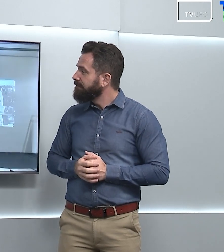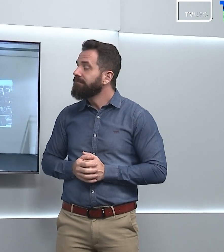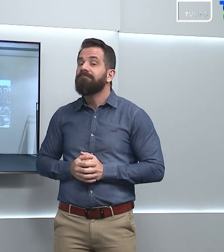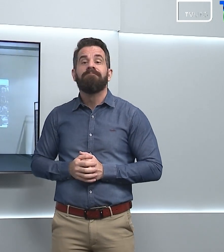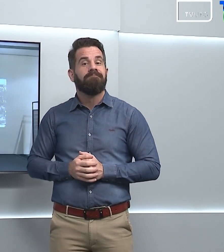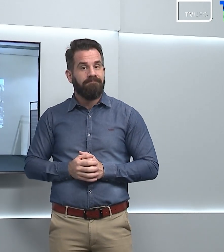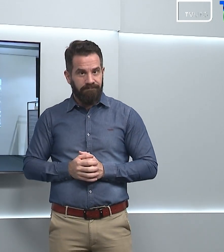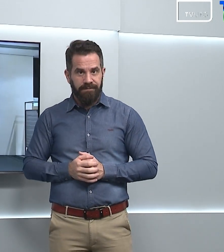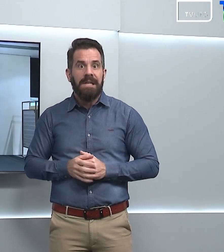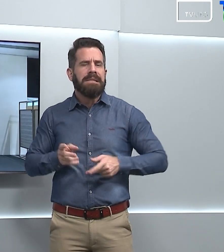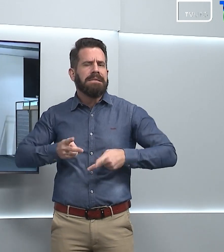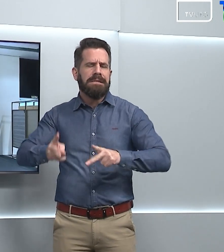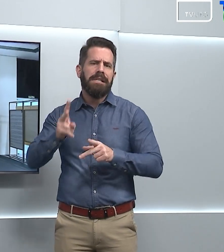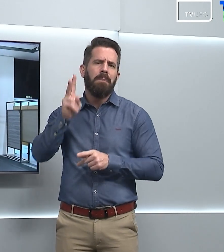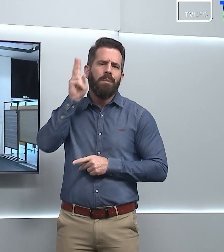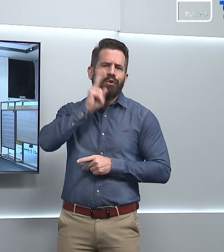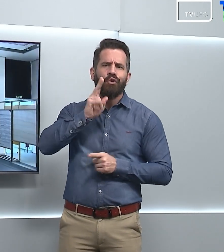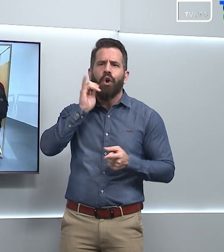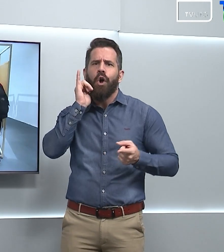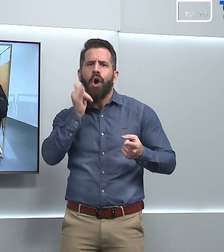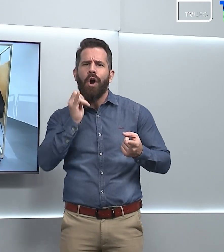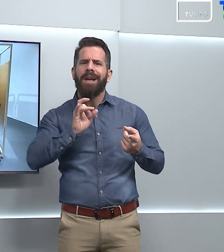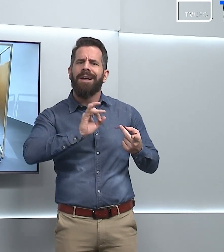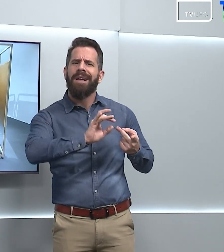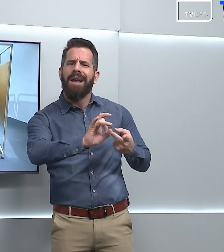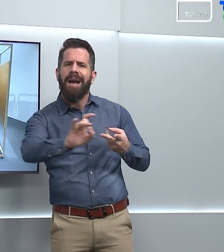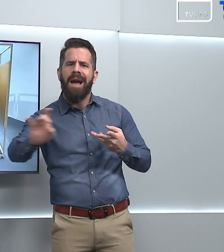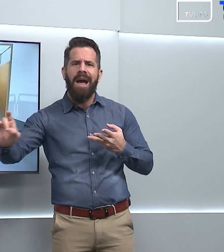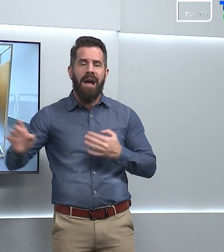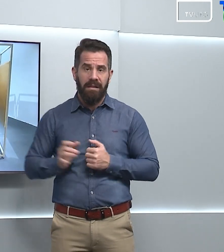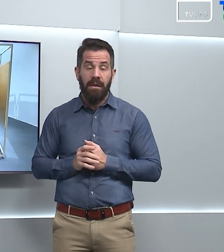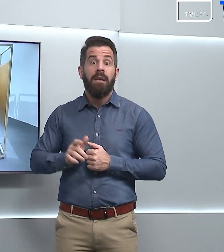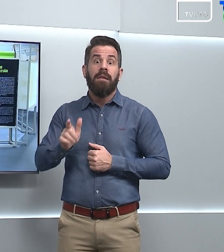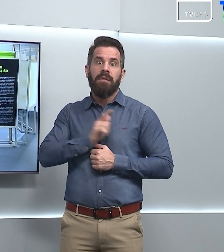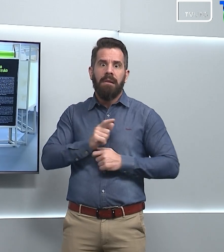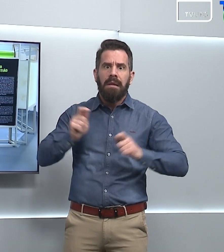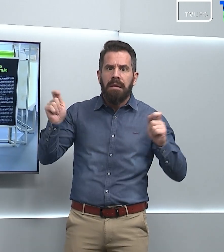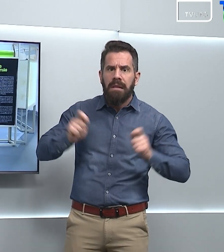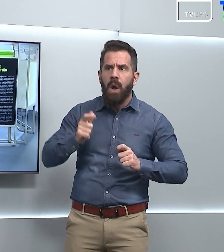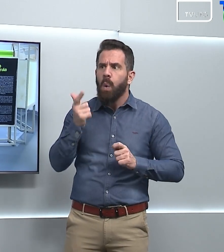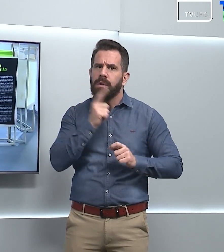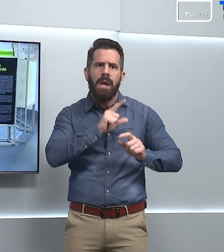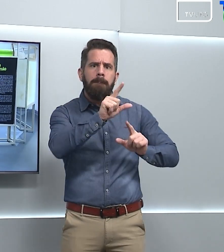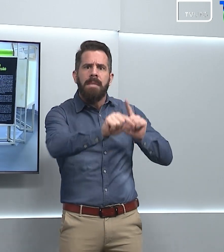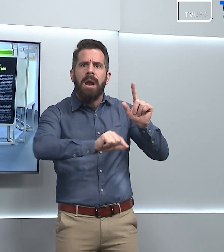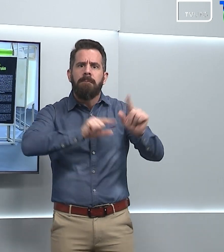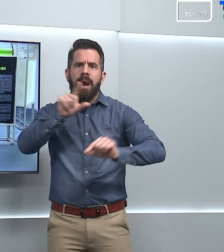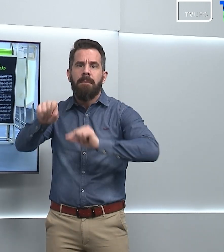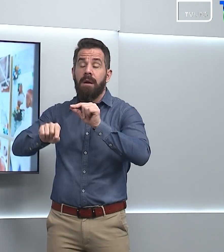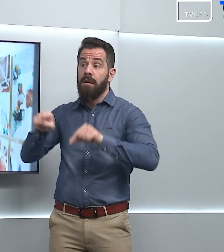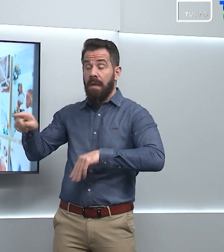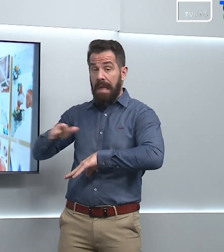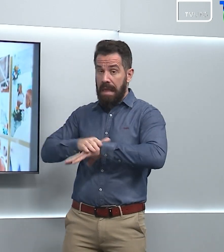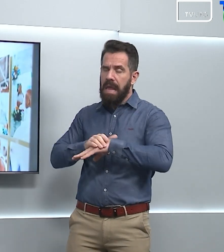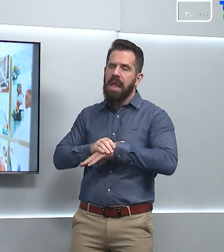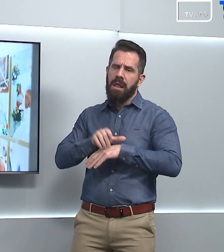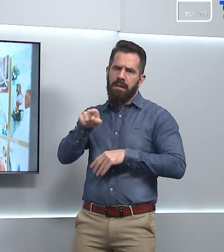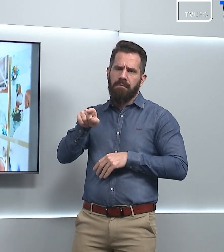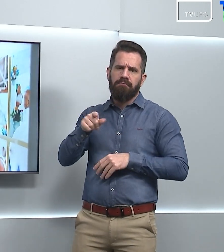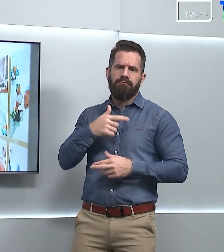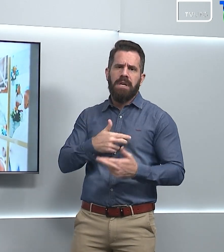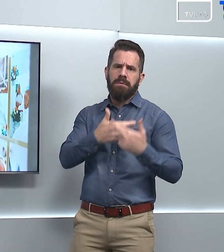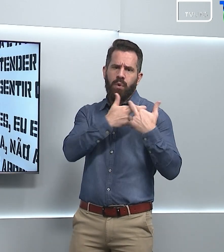tem muitas histórias acontecendo. Para conseguir reunir todos esses assuntos, a Chica, uma das curadoras da